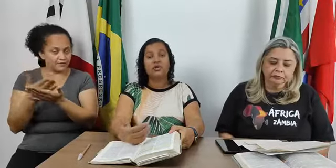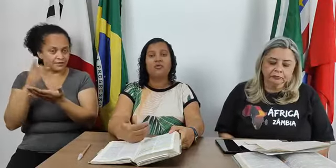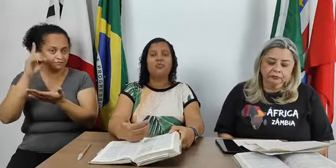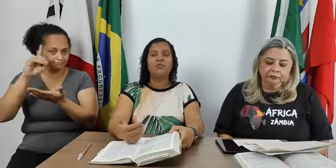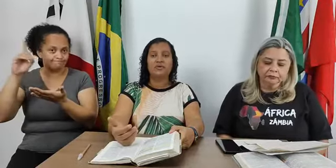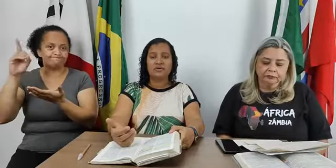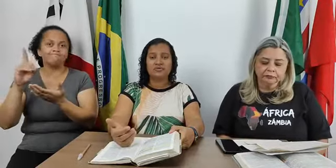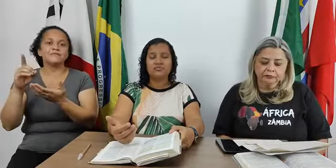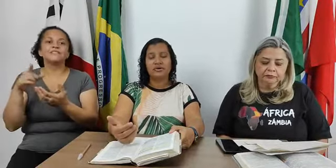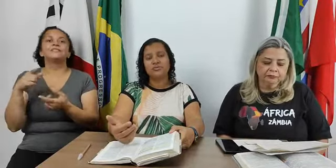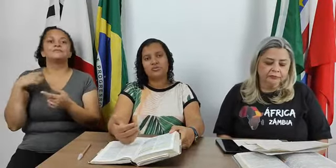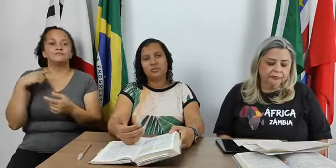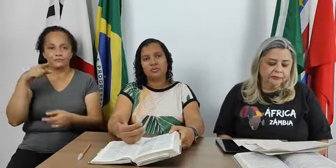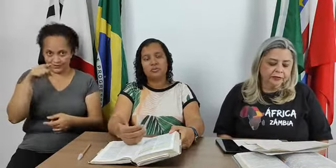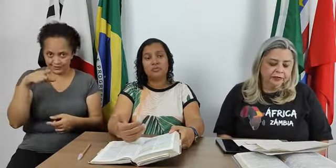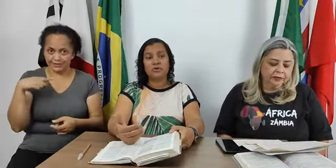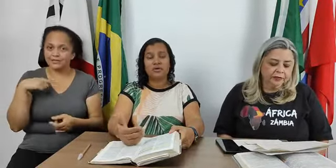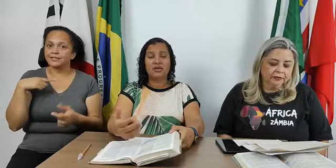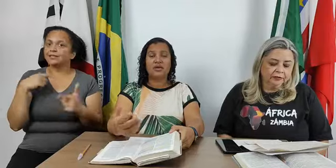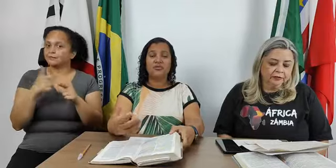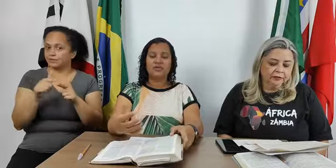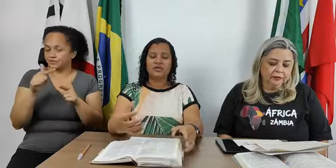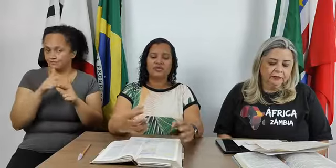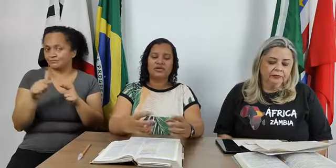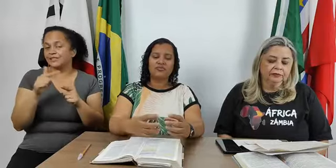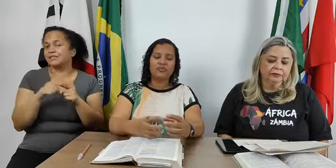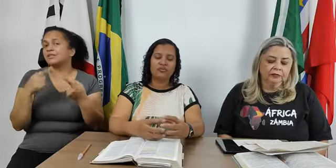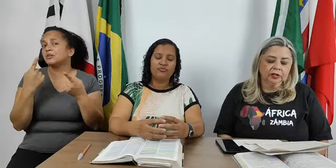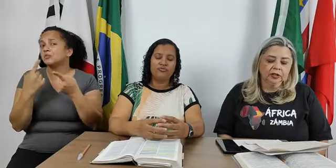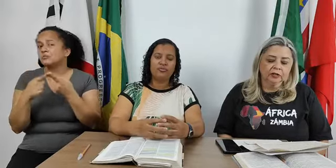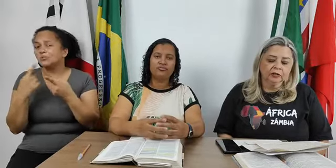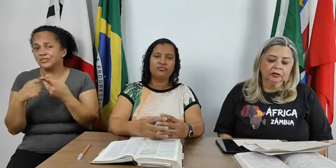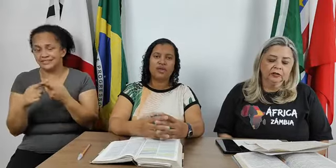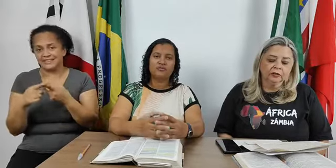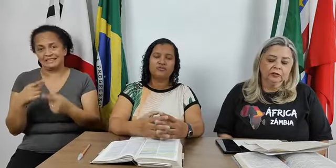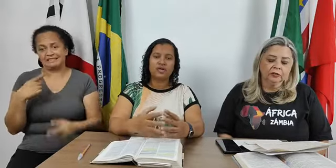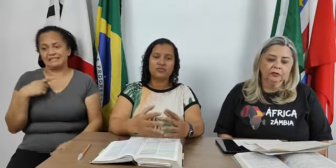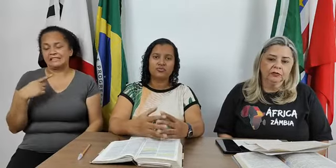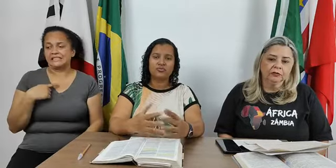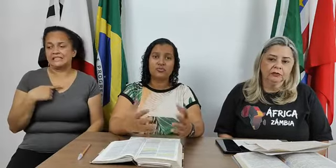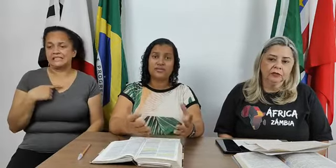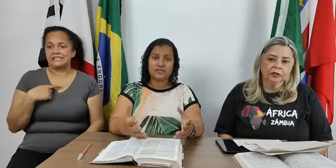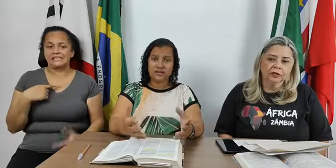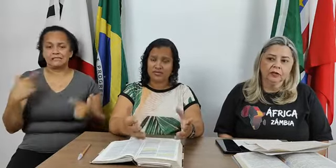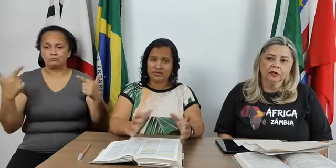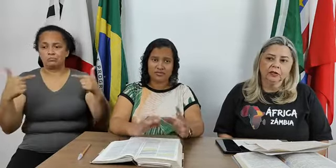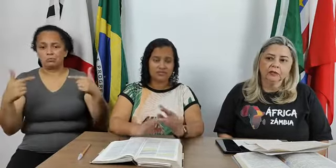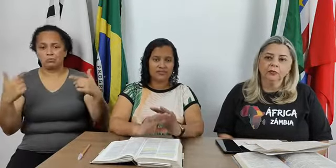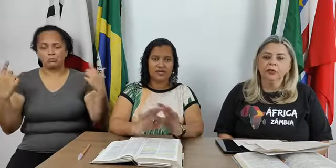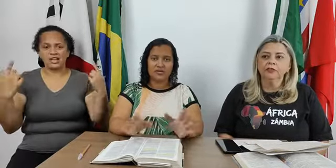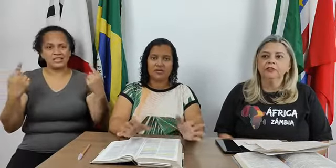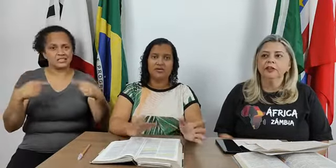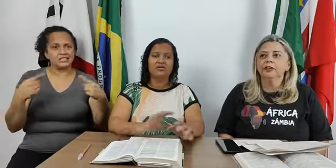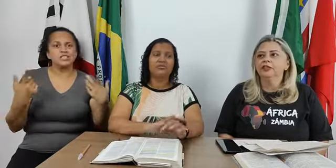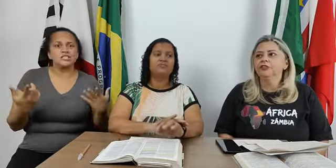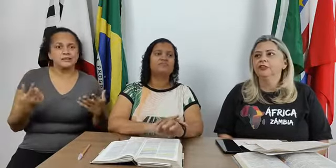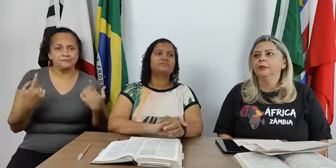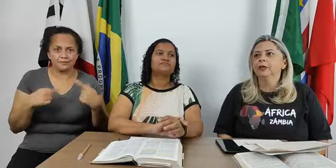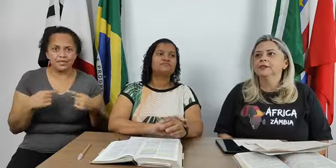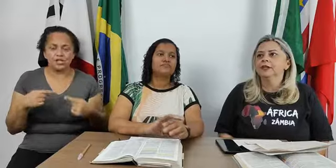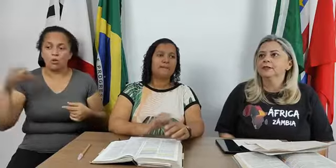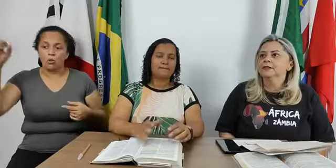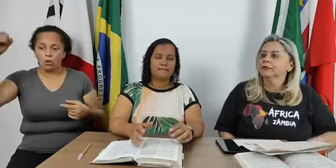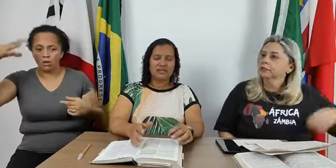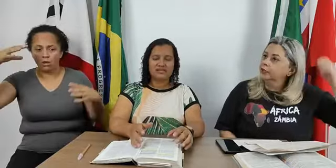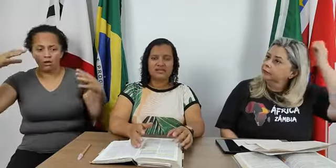a Deus, em algum momento vai te causar problema. Por quê? Porque vai haver um confronto da luz com as trevas. Por isso que fala que a gente vai